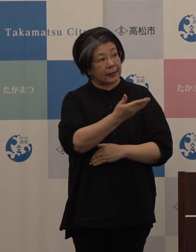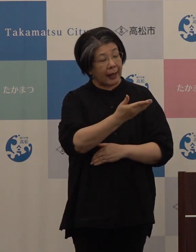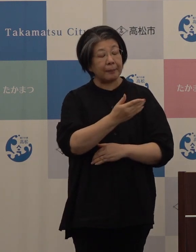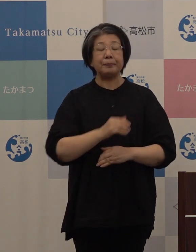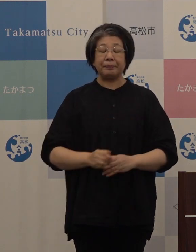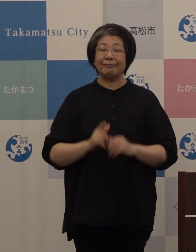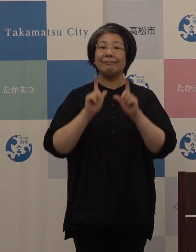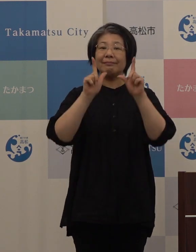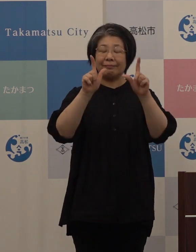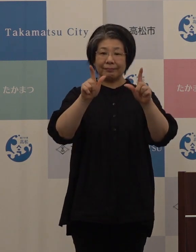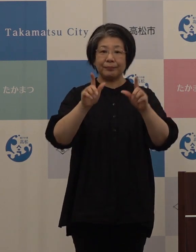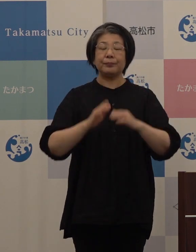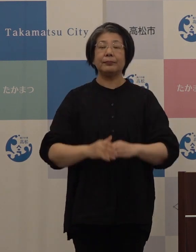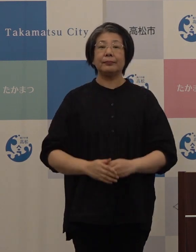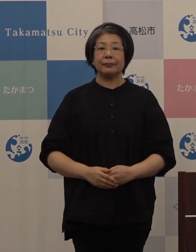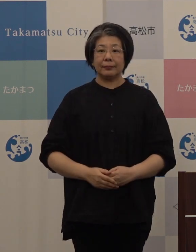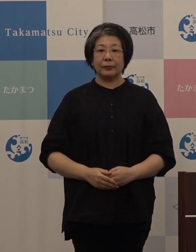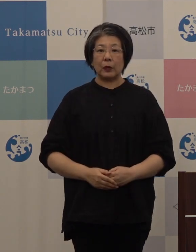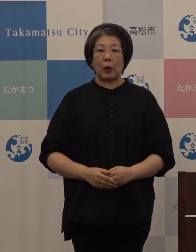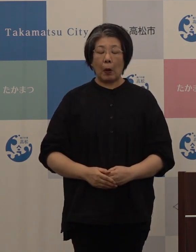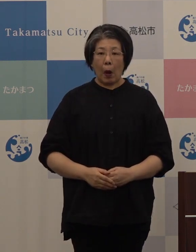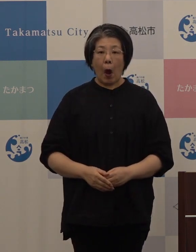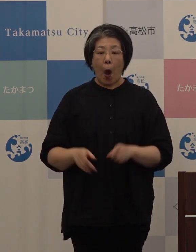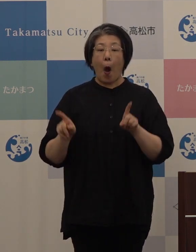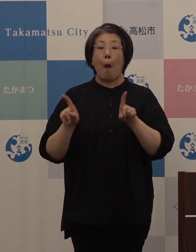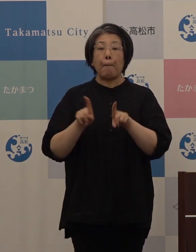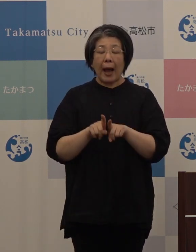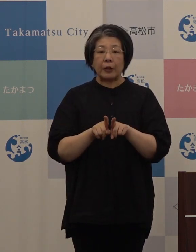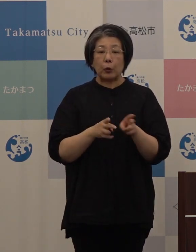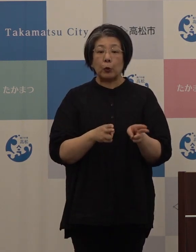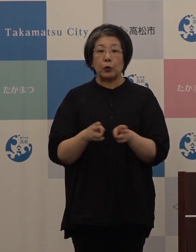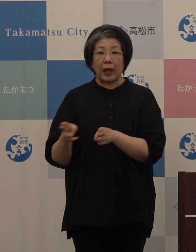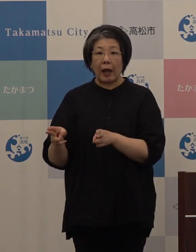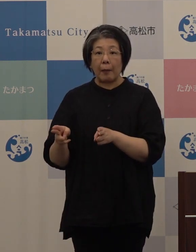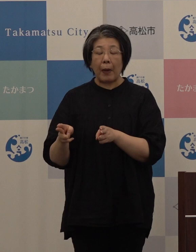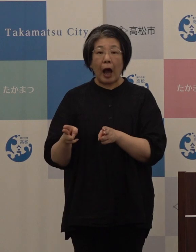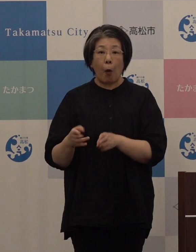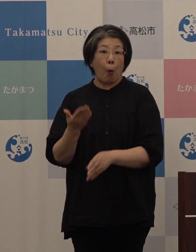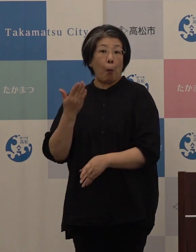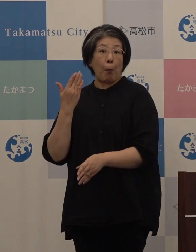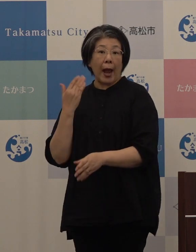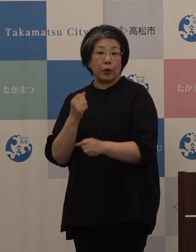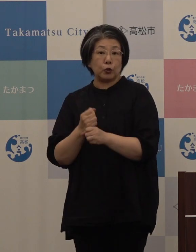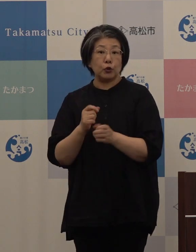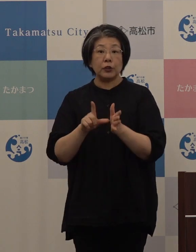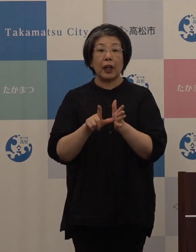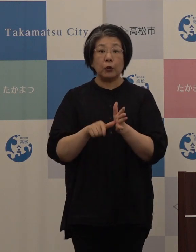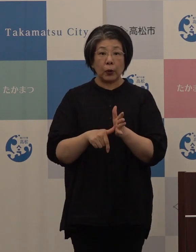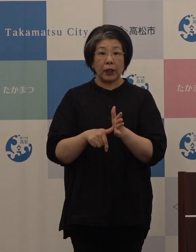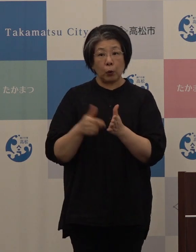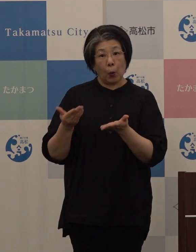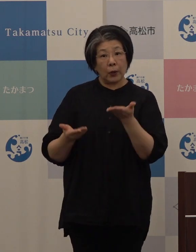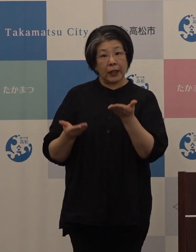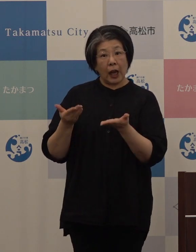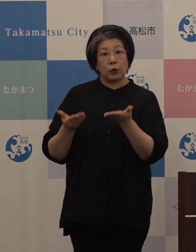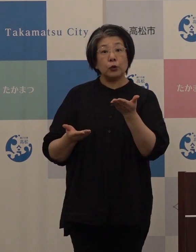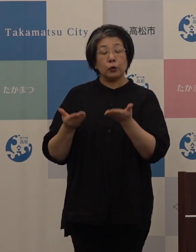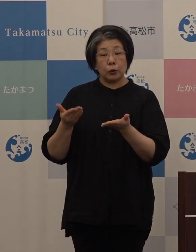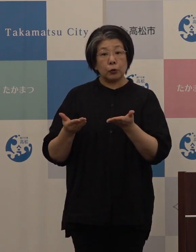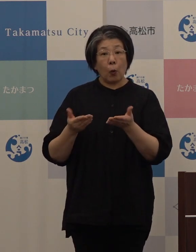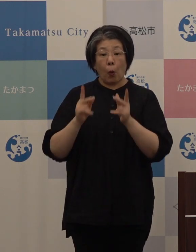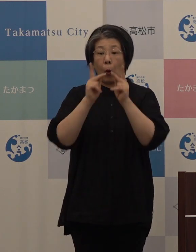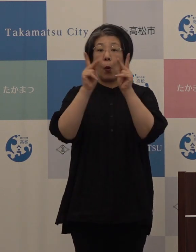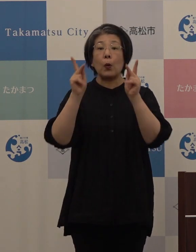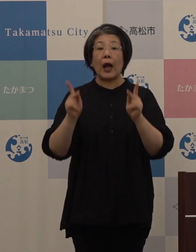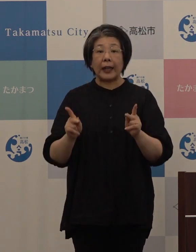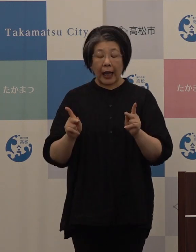常にまずパートナーシップ制度を作った時によって、かなりそういう課題というそ